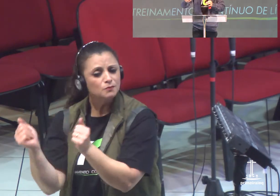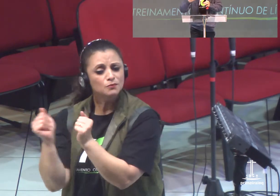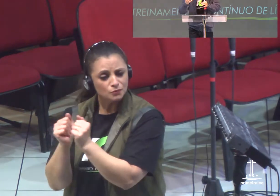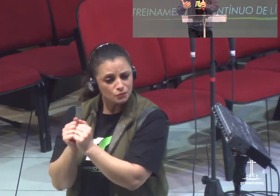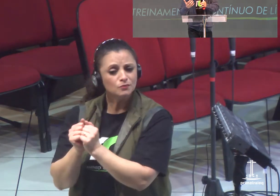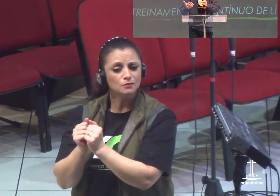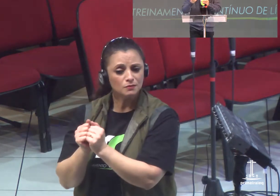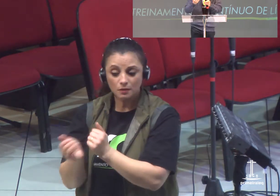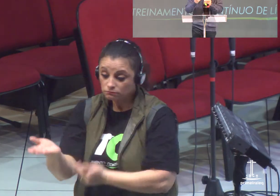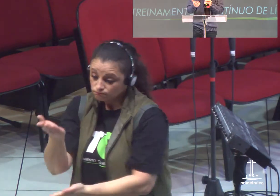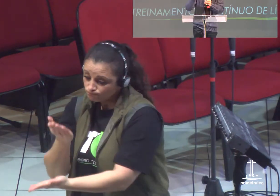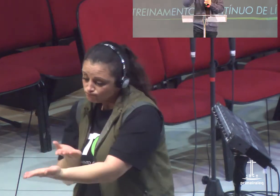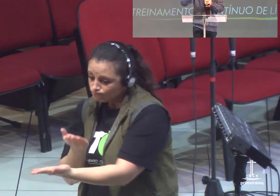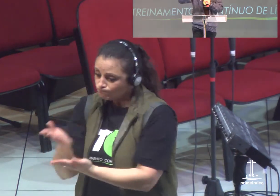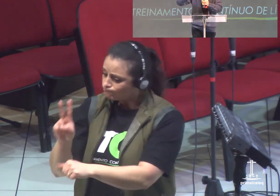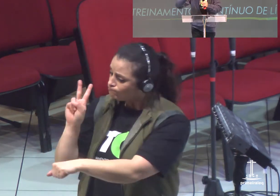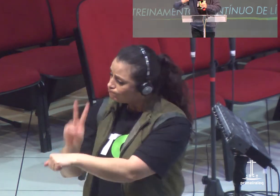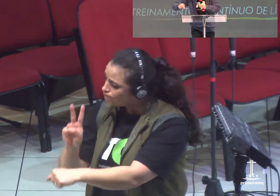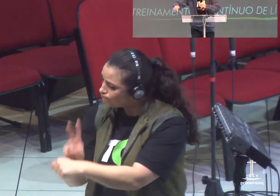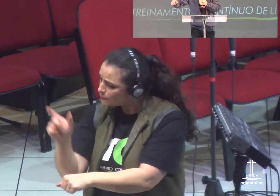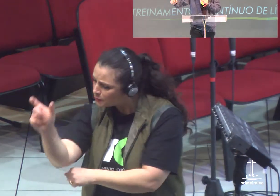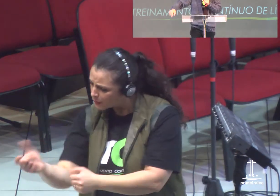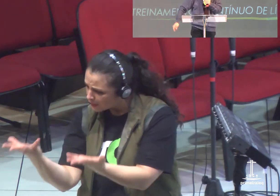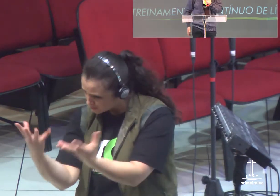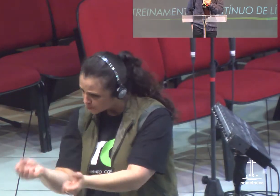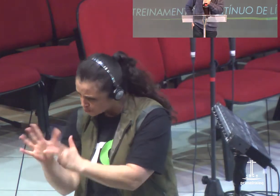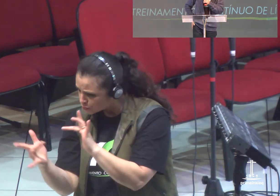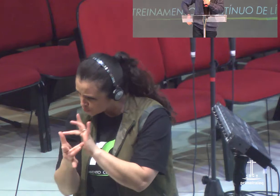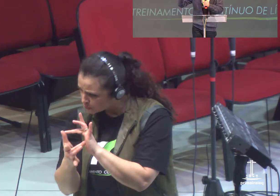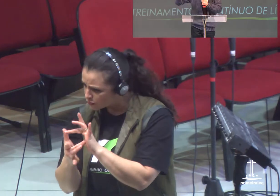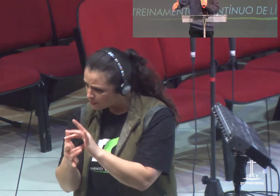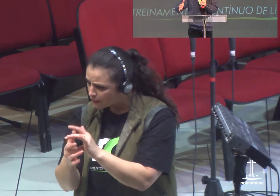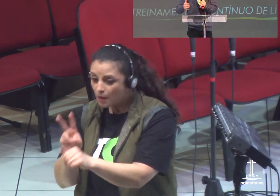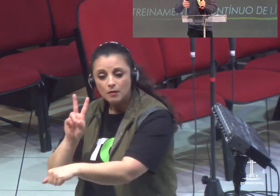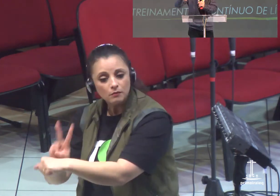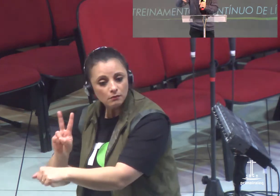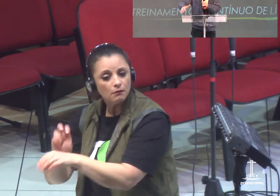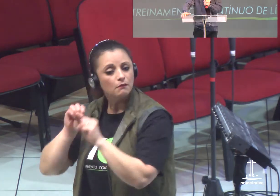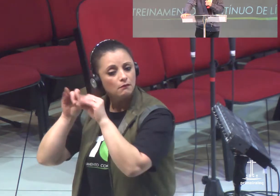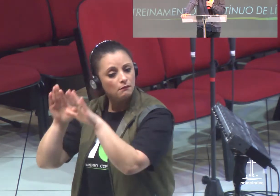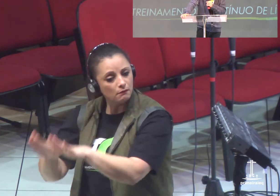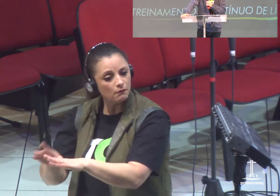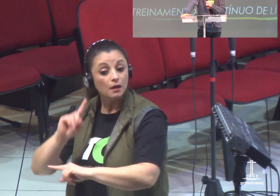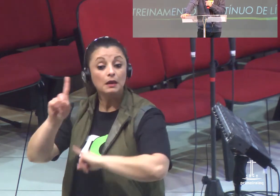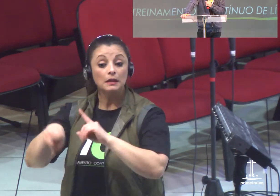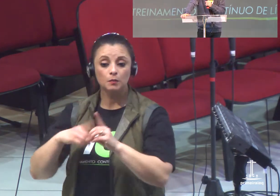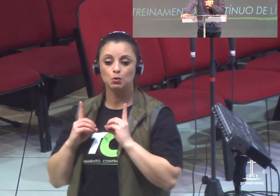Isso viabilizava um cuidado especial com os recém-nascidos espirituais. Quem era alcançado tinha